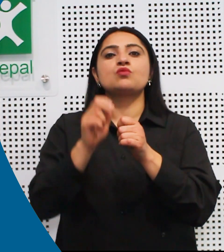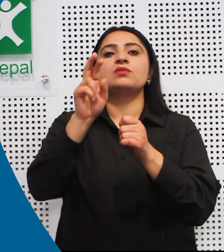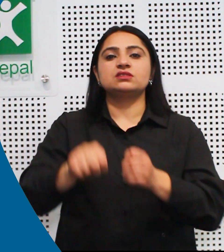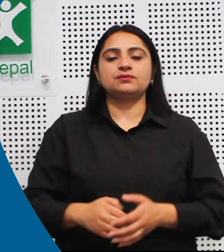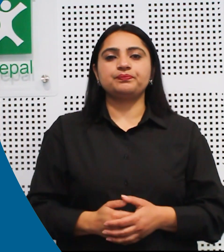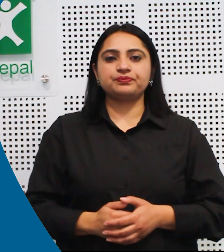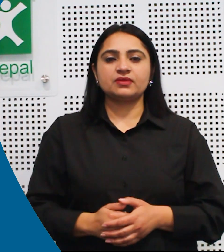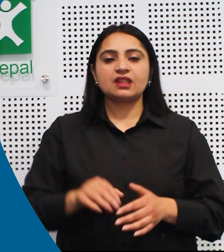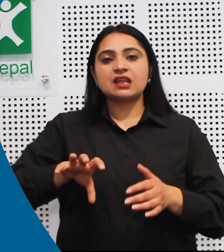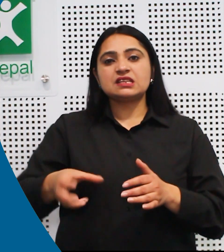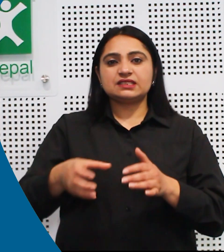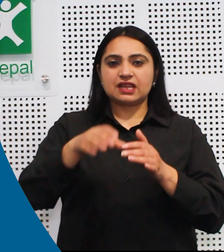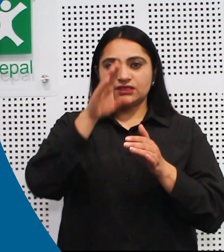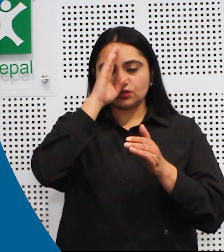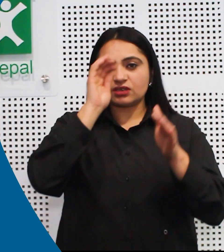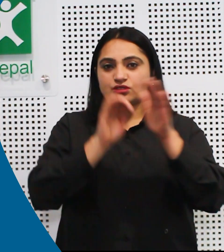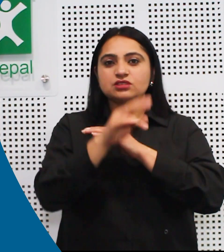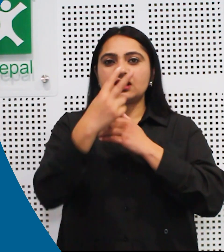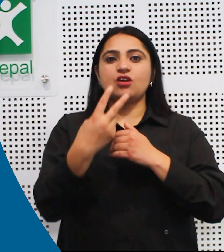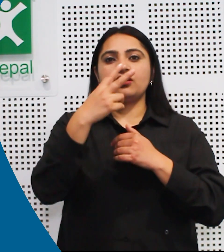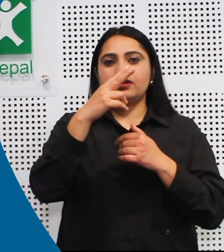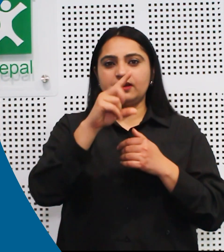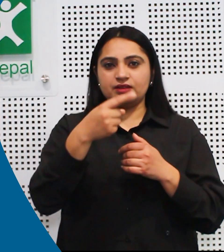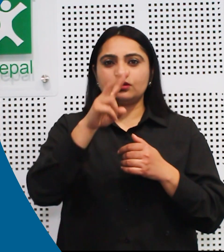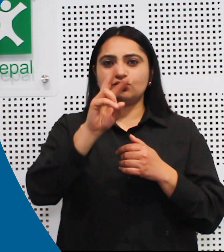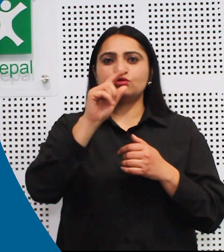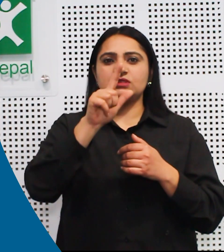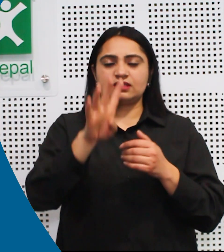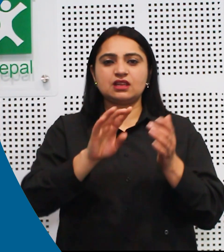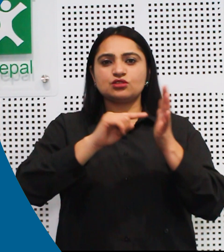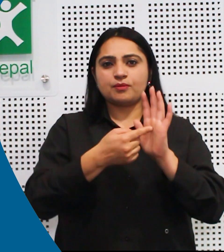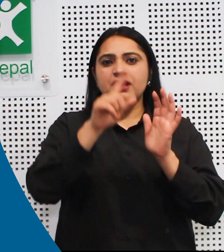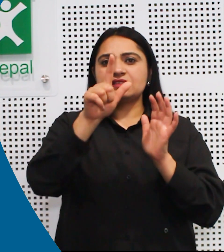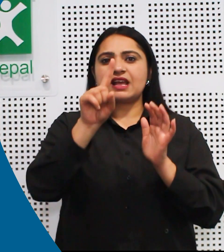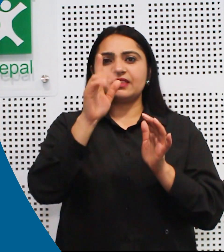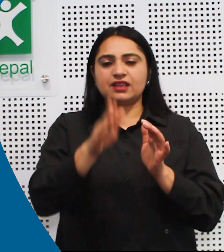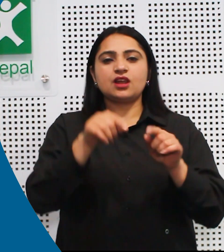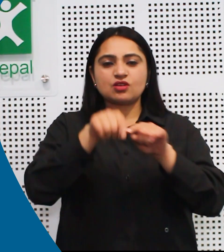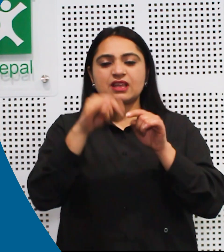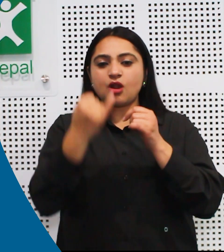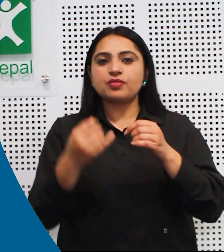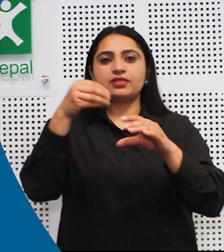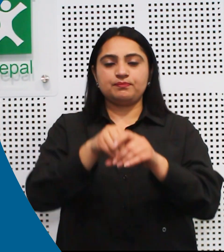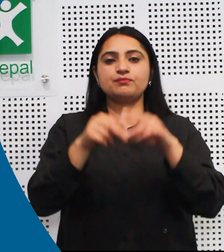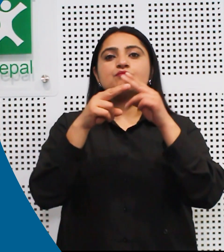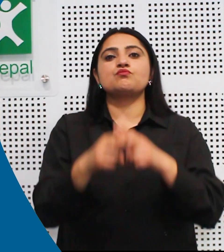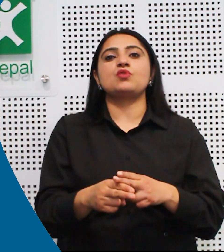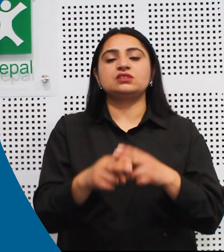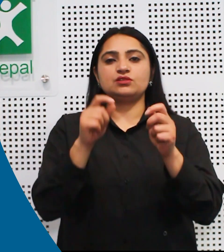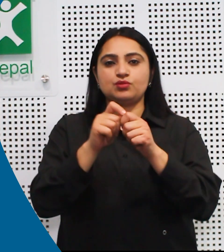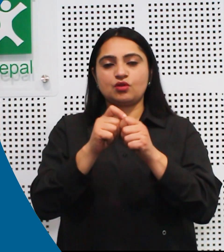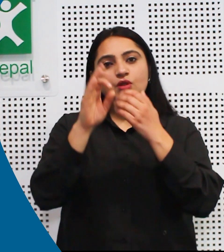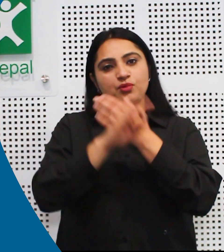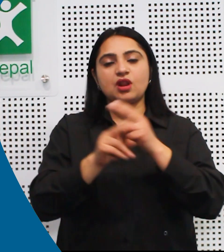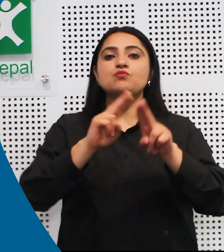गर्नुपर्दछ। स्थानीय सरकार सञ्चालन ऐन 2074 को दफा 71ले असार मसान्तभित्र बजेट तर्जुमा